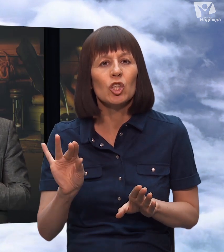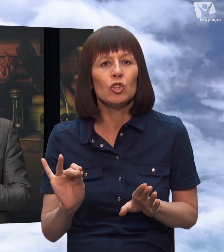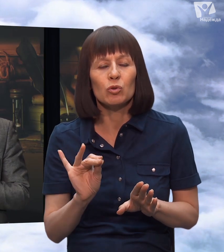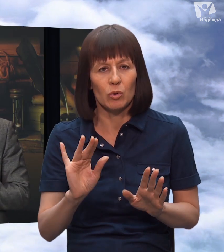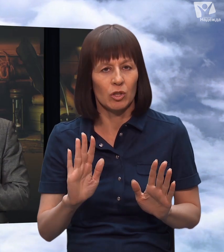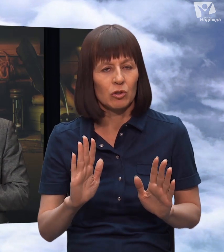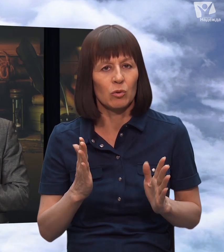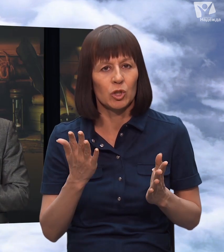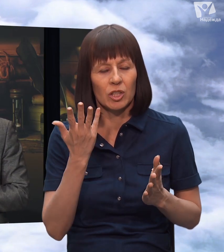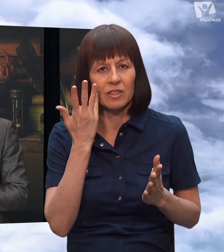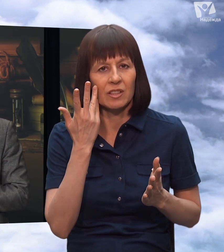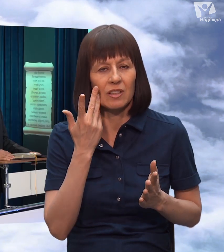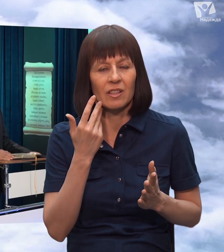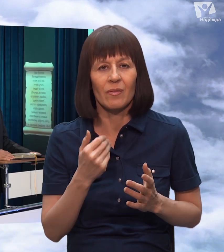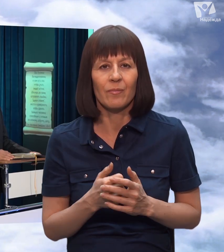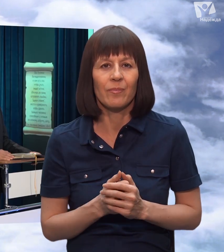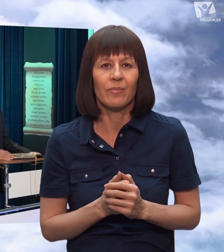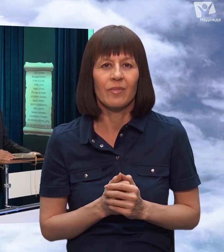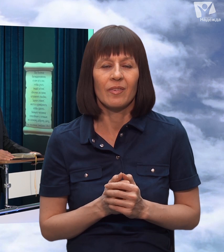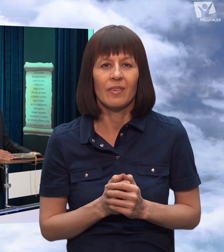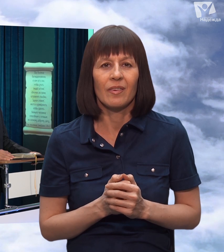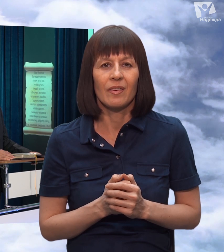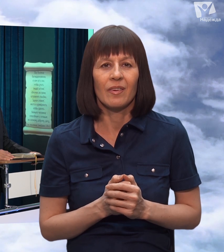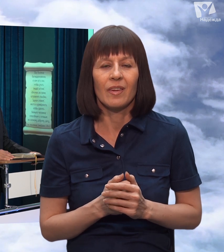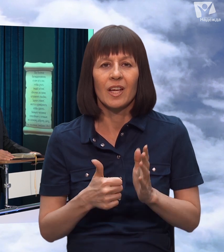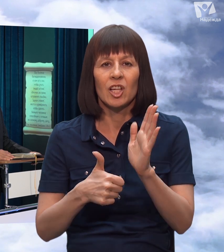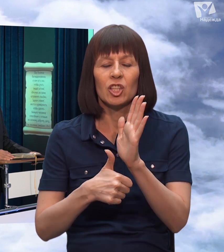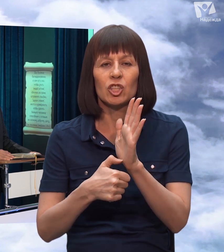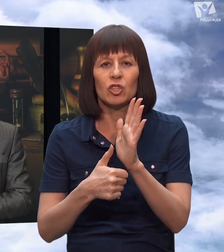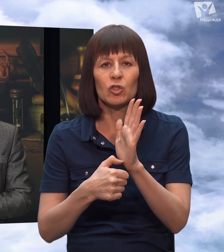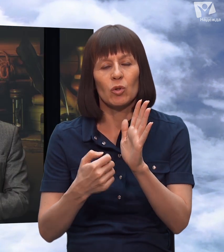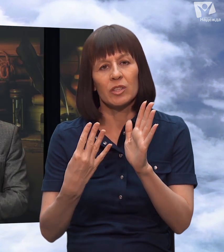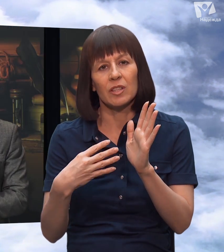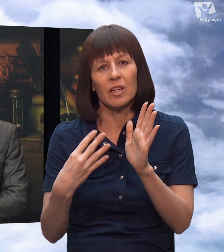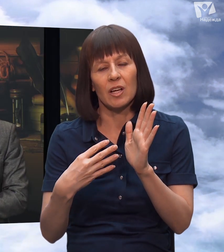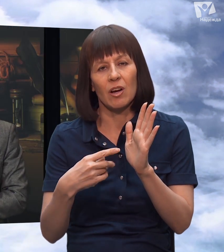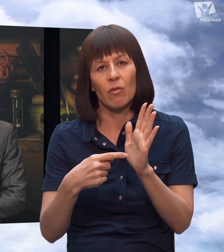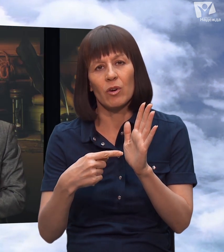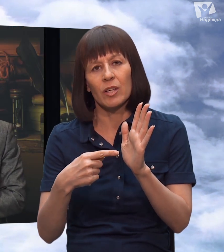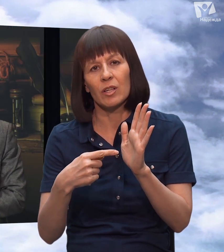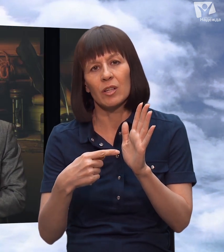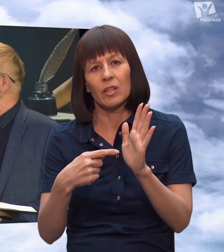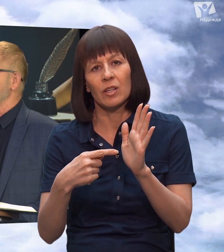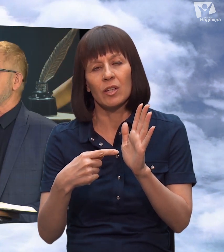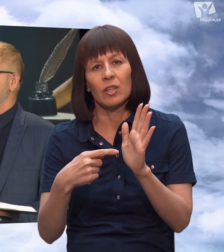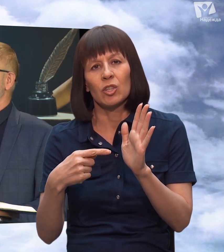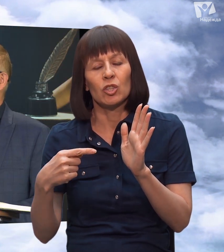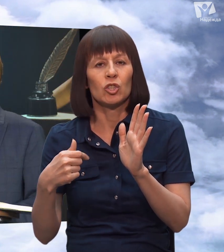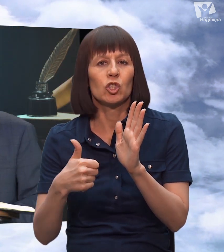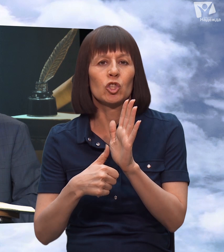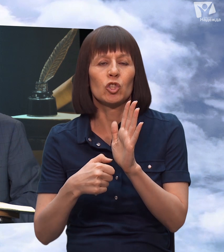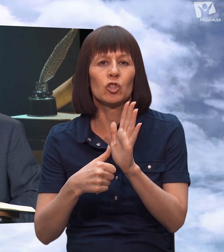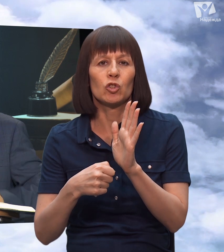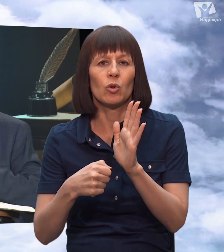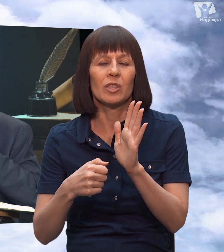какой период история про царство это лось 640 609 годы до нашей